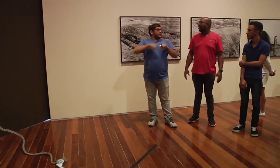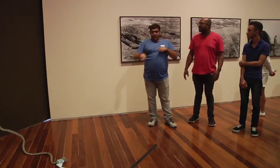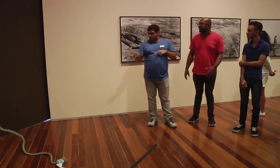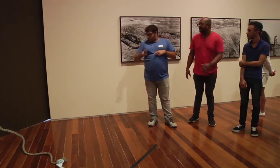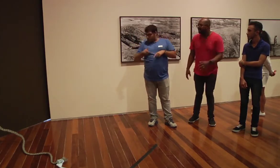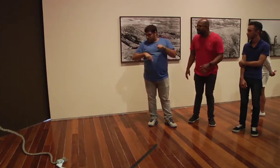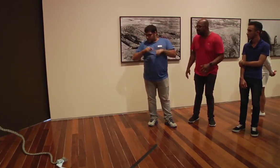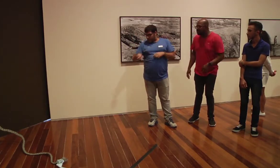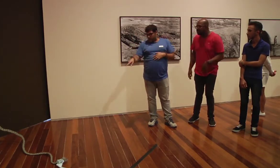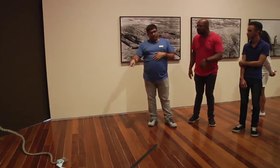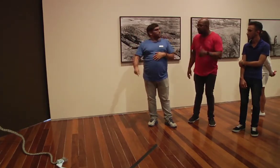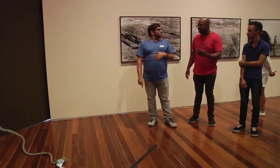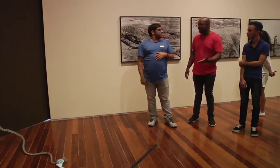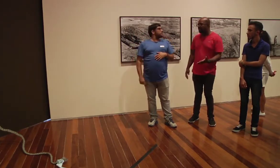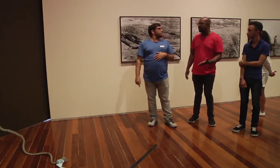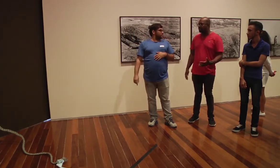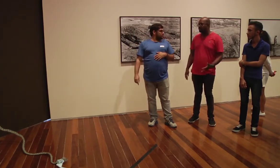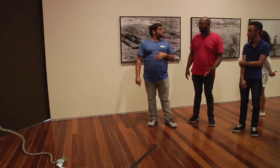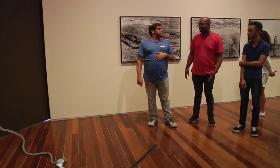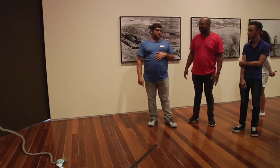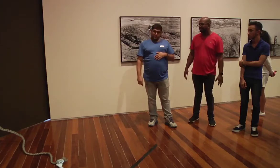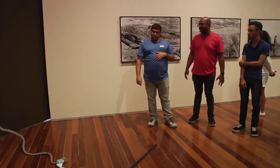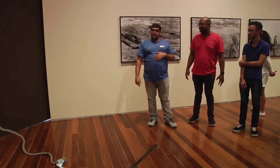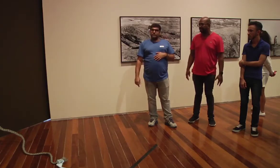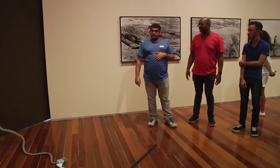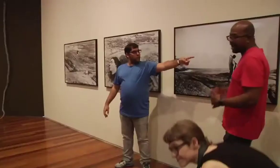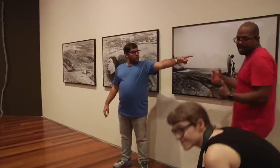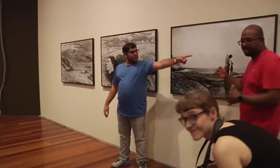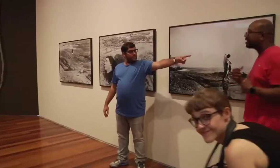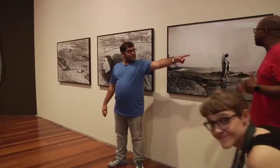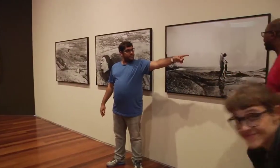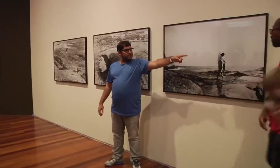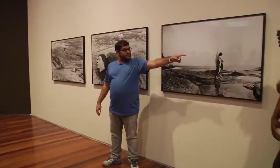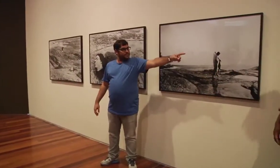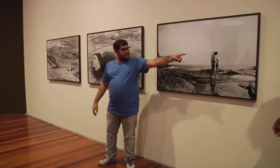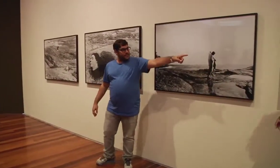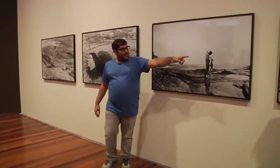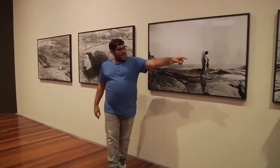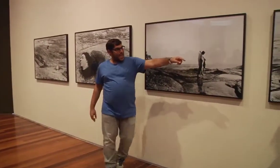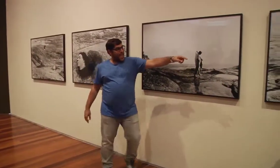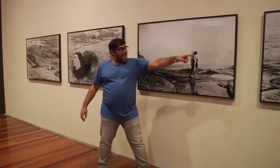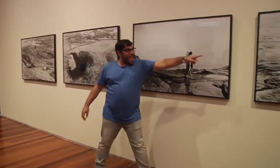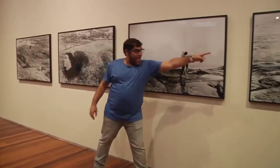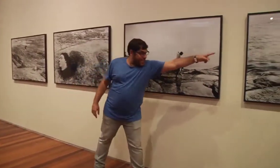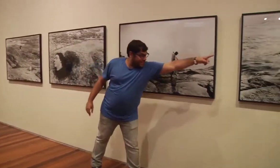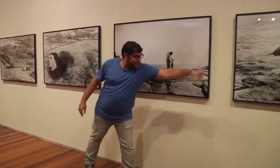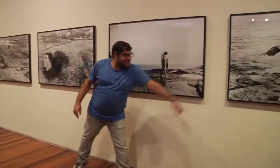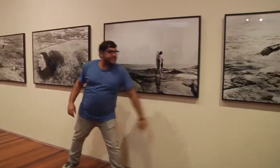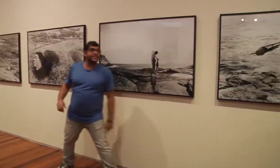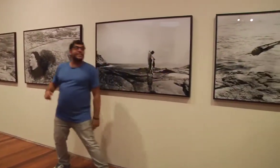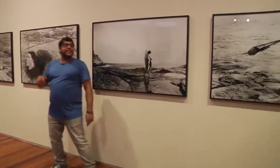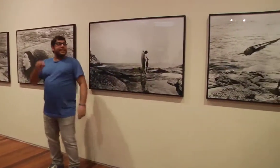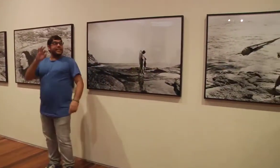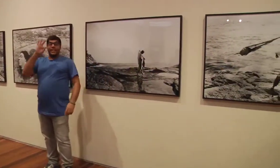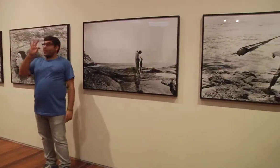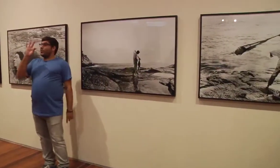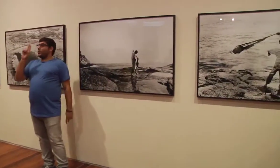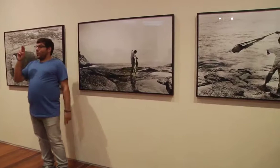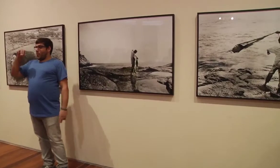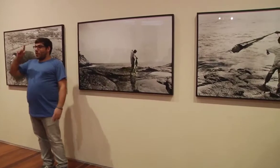Mas, na verdade, isso é um outro material que foi utilizado aqui. Aqui tem uma outra, né, mais duas imagens aqui, onde o Tunga,